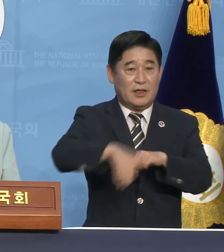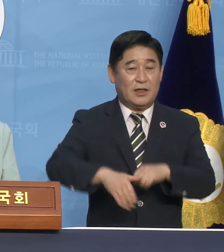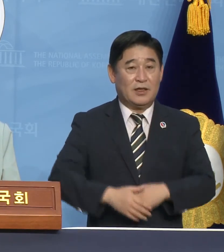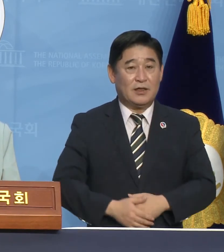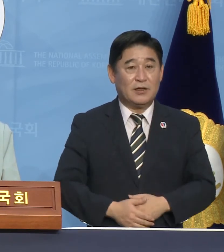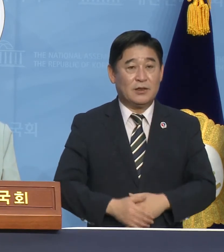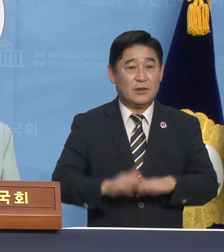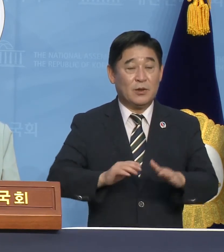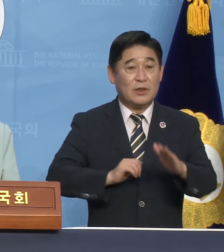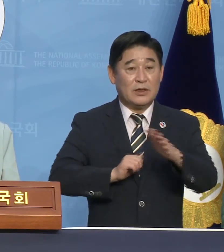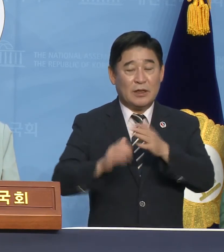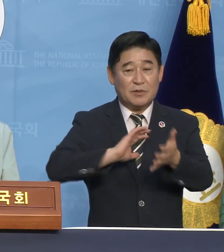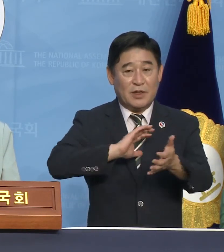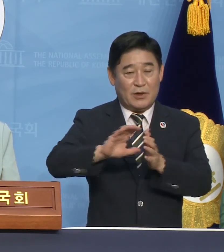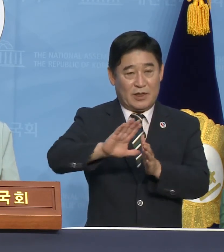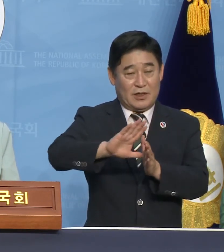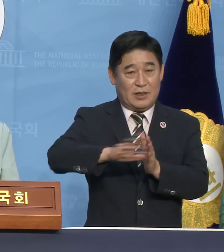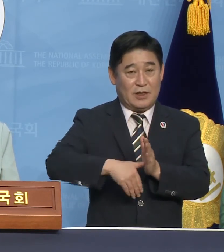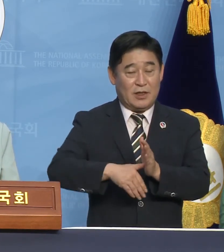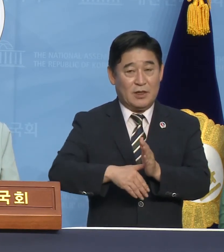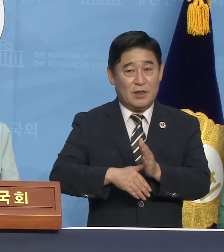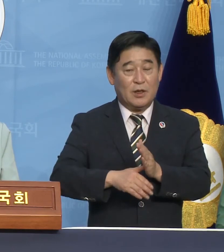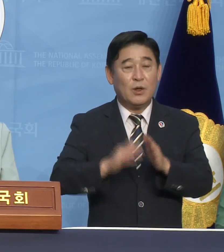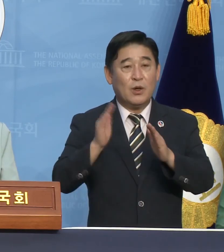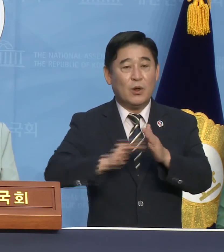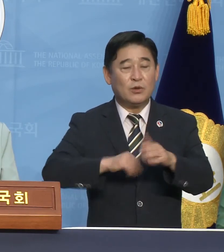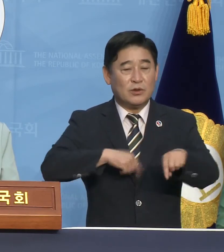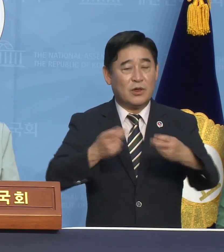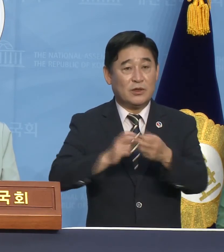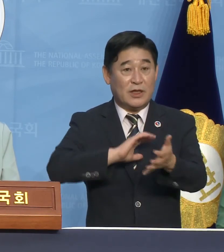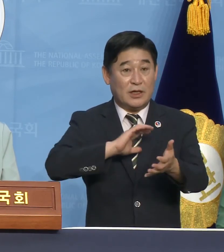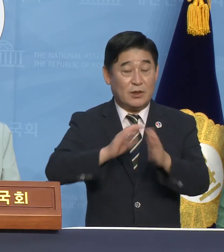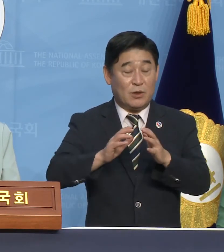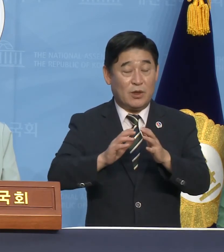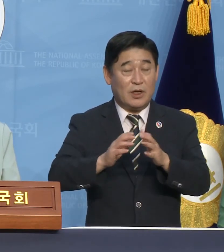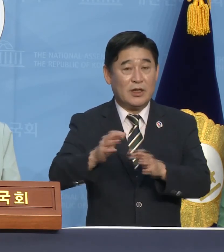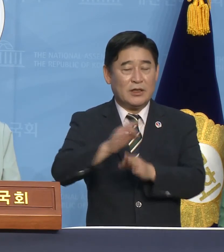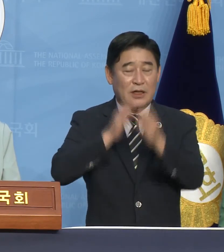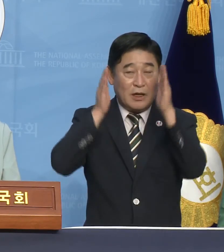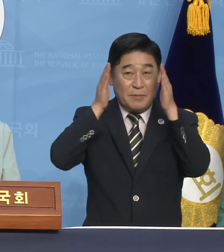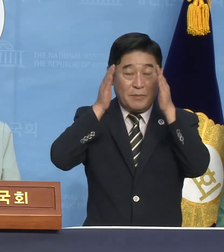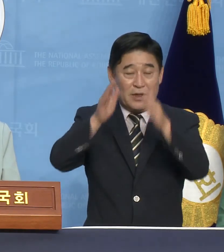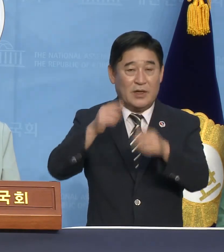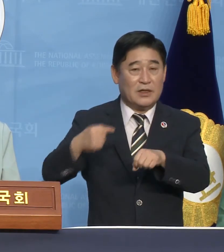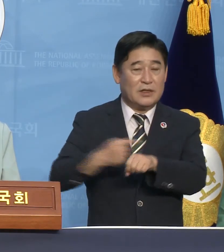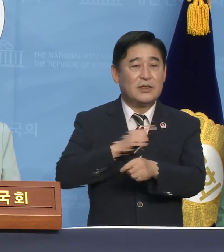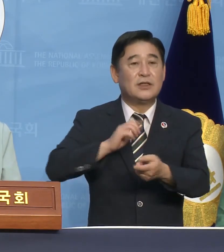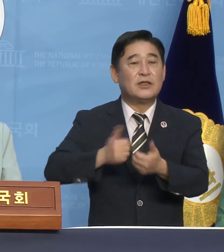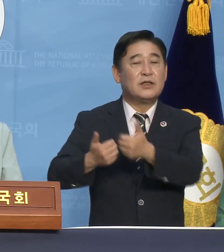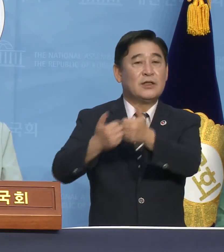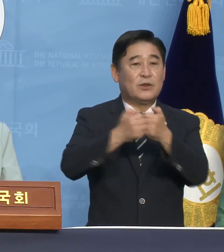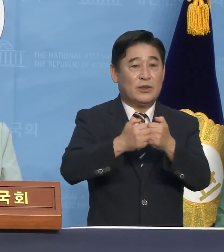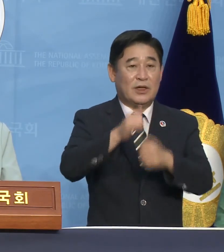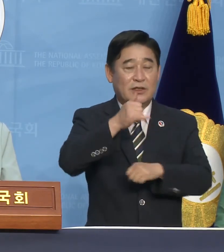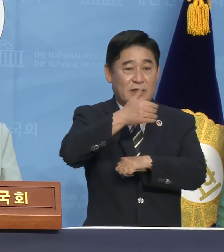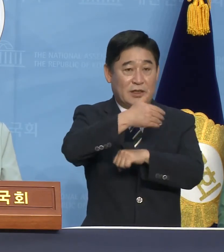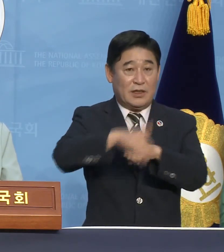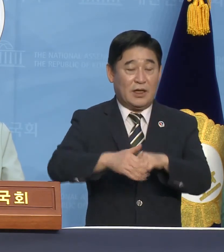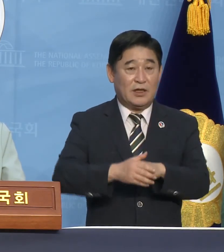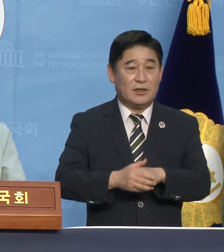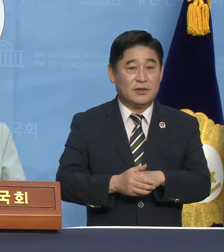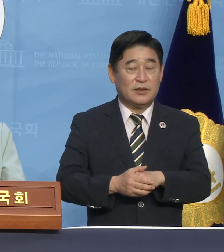예정입니다. 오늘 대표자 회의에서는 공동정책 토론회와 공론화 사업 방안 등을 논의할 예정입니다.